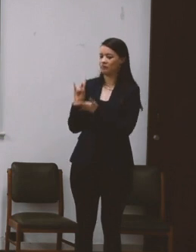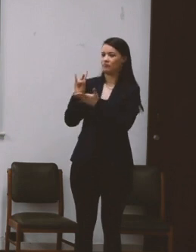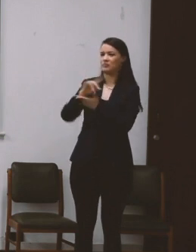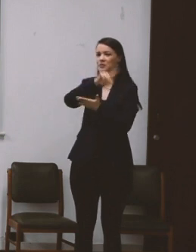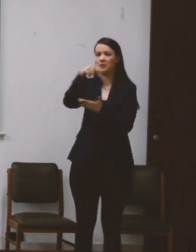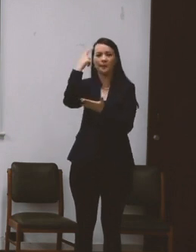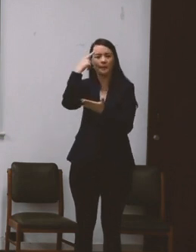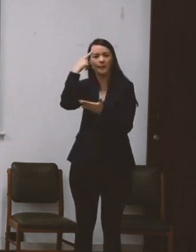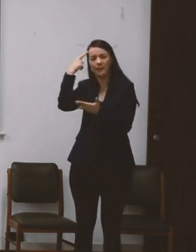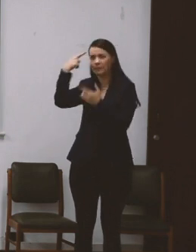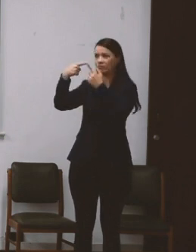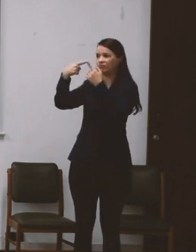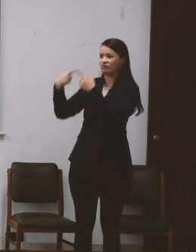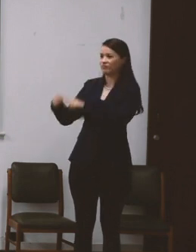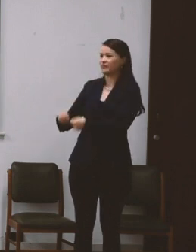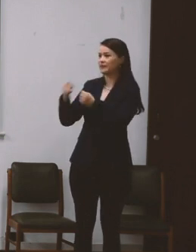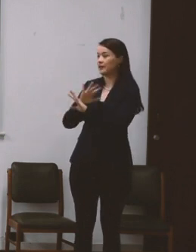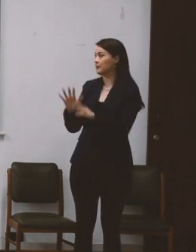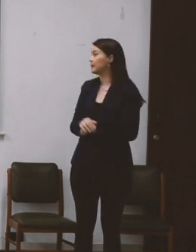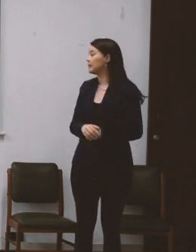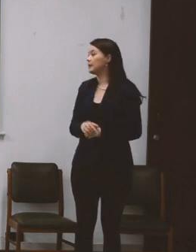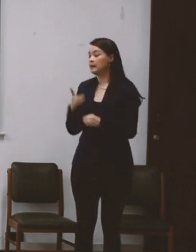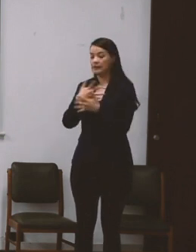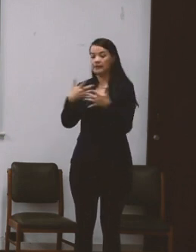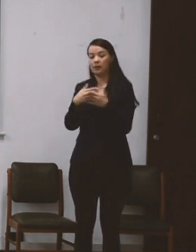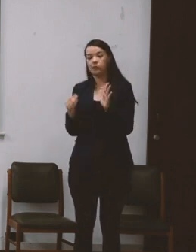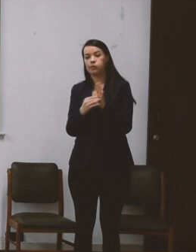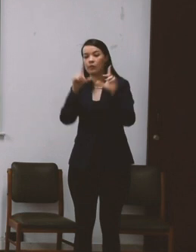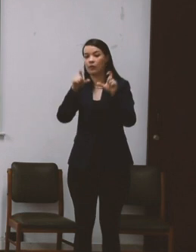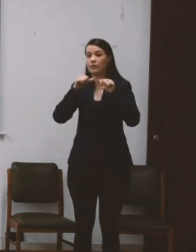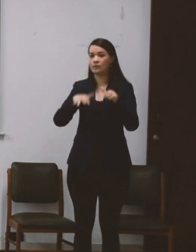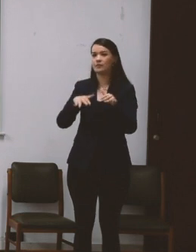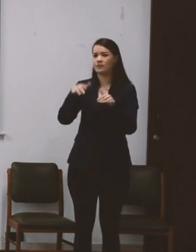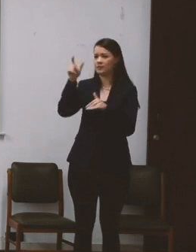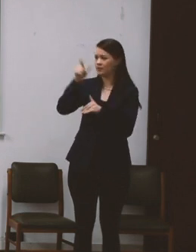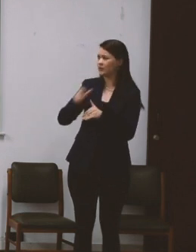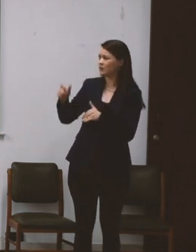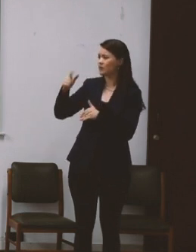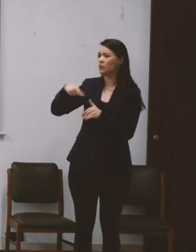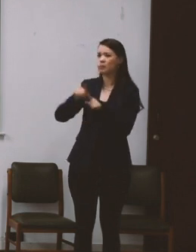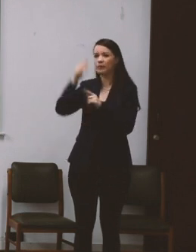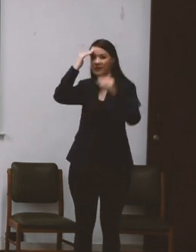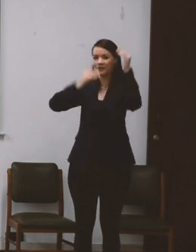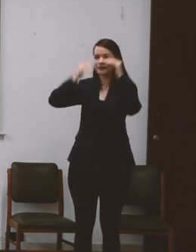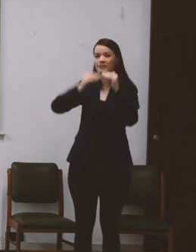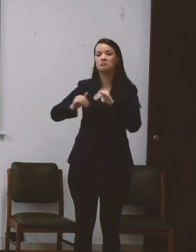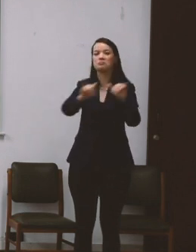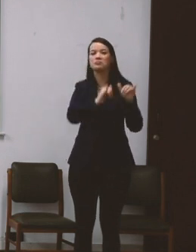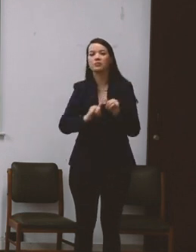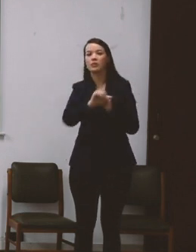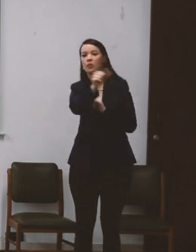estereotipos. En la nota se relata lo siguiente: son tan capaces como cualquier otra persona de hacer lo que